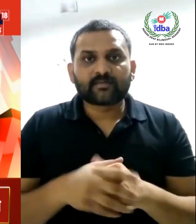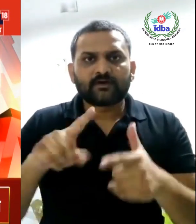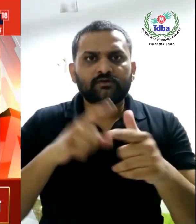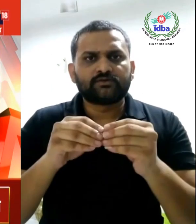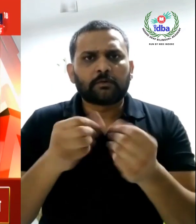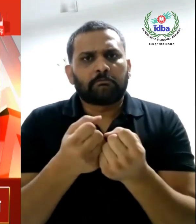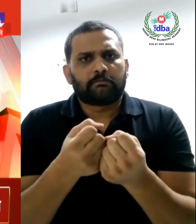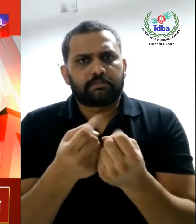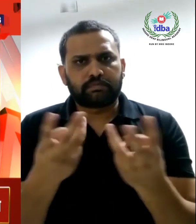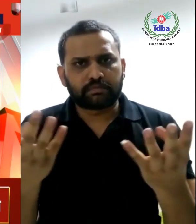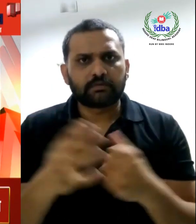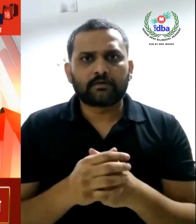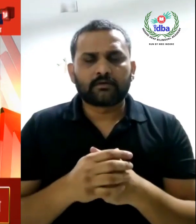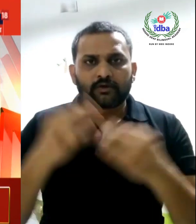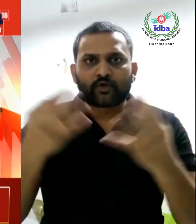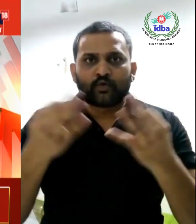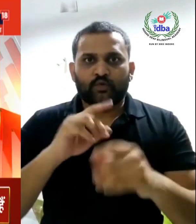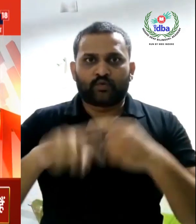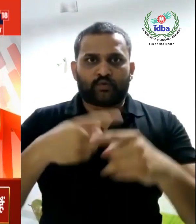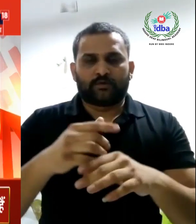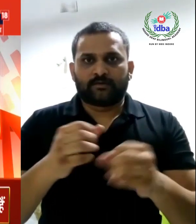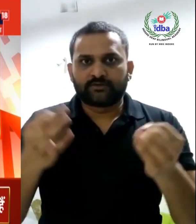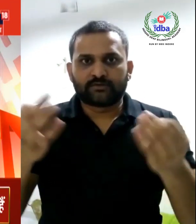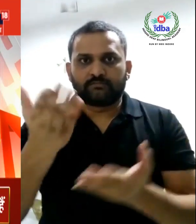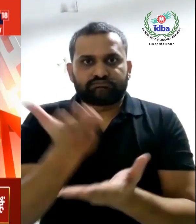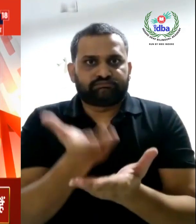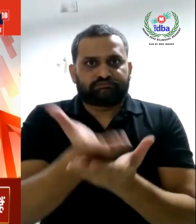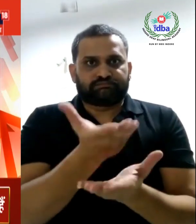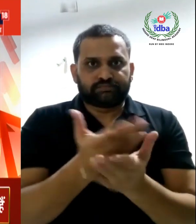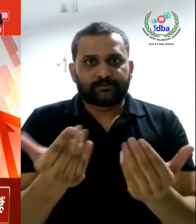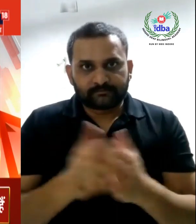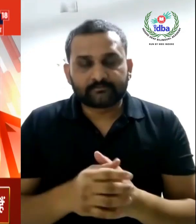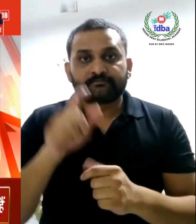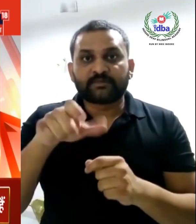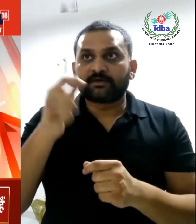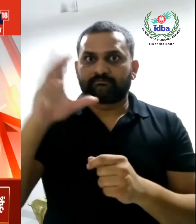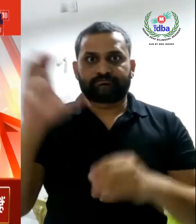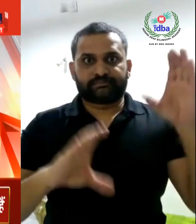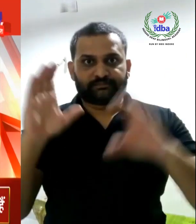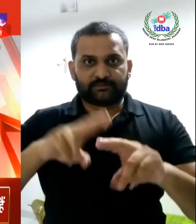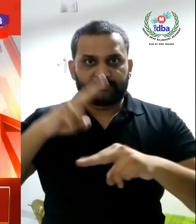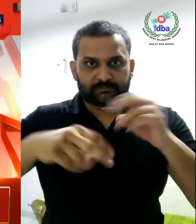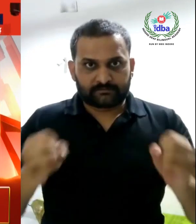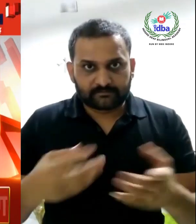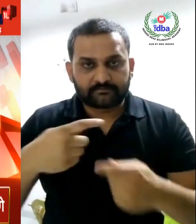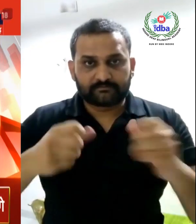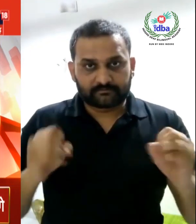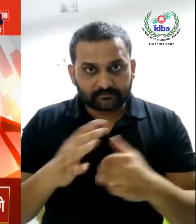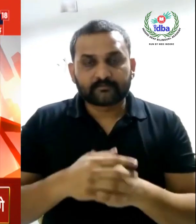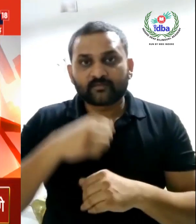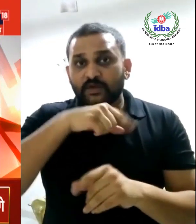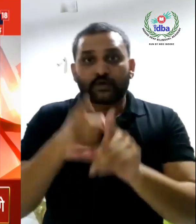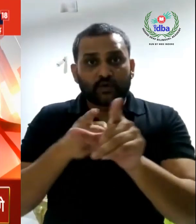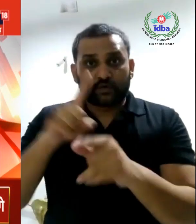रोजगार के नए अवसरों का सृजन होगा, निवेश आकर्षित होगा, युवाओं को,